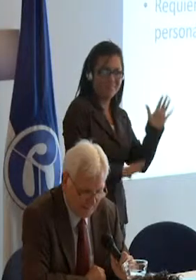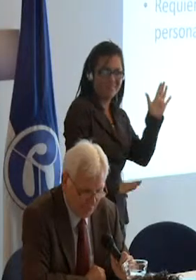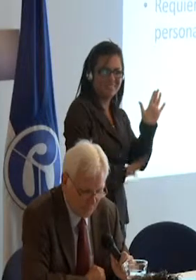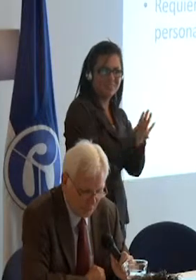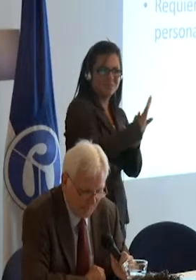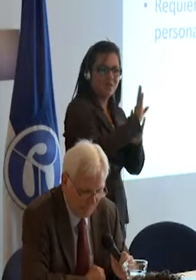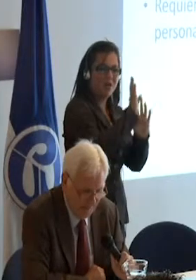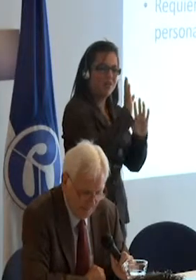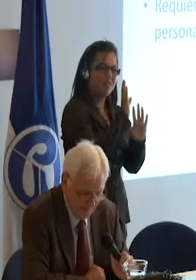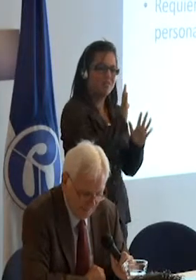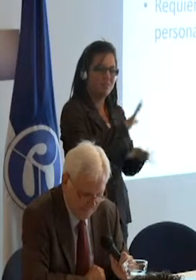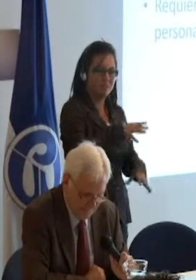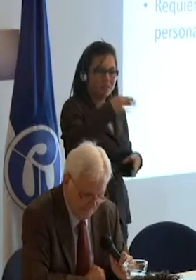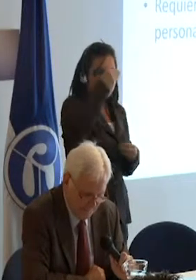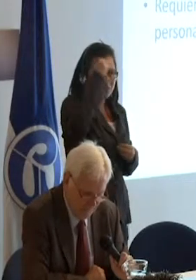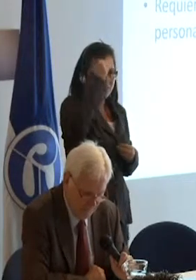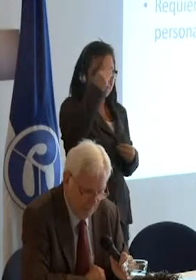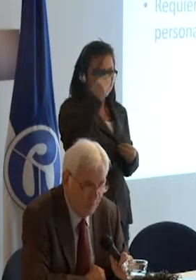un aprendizaje